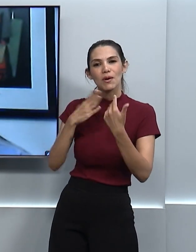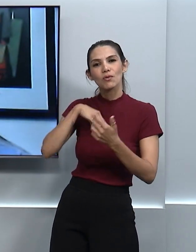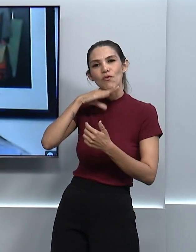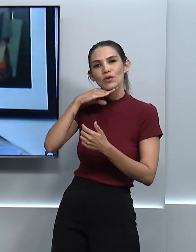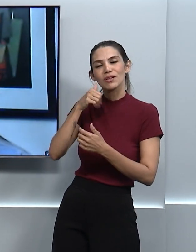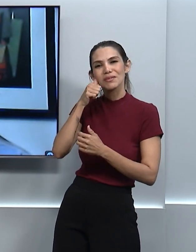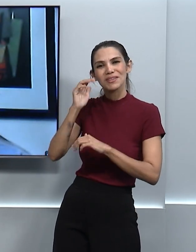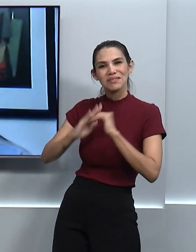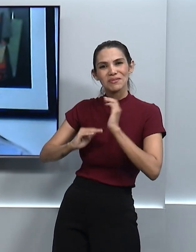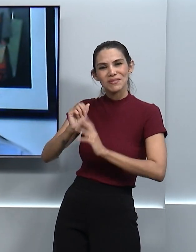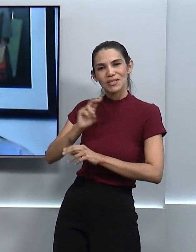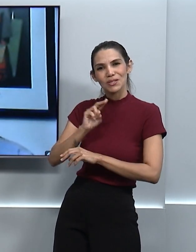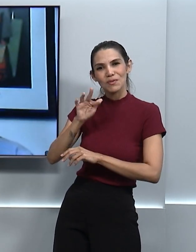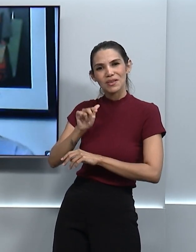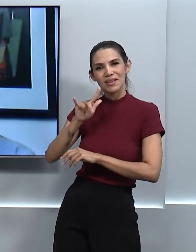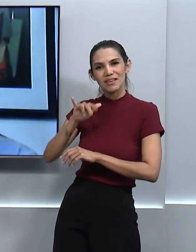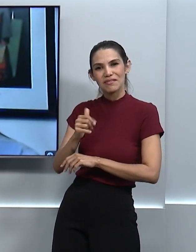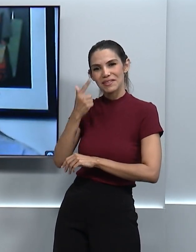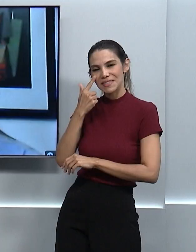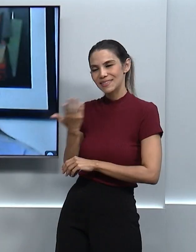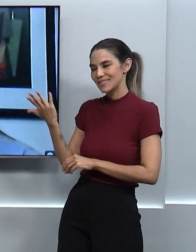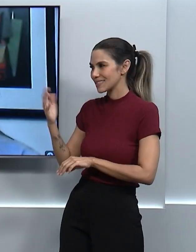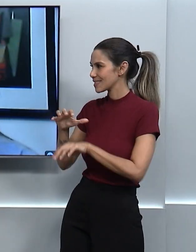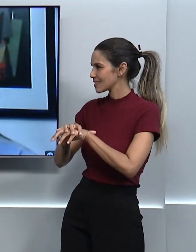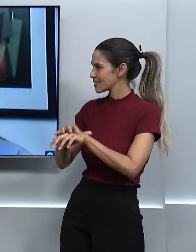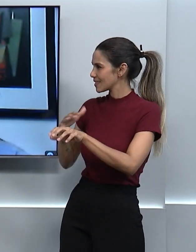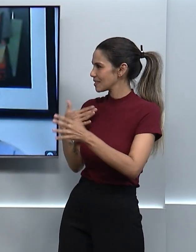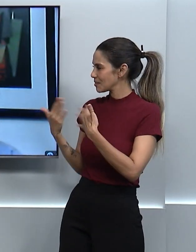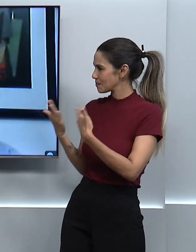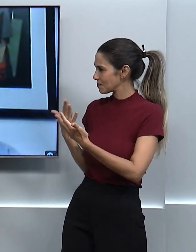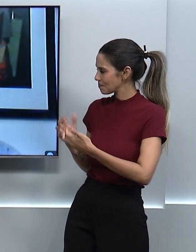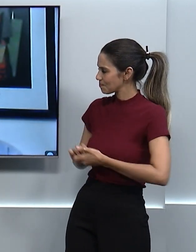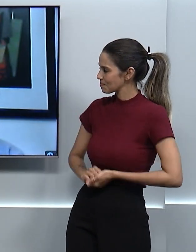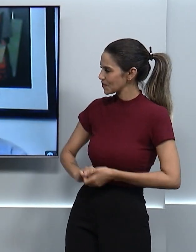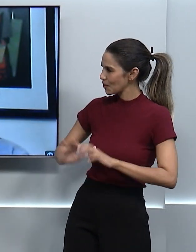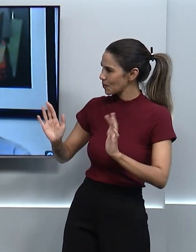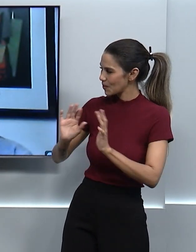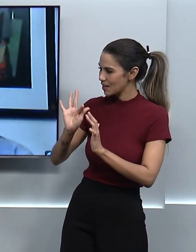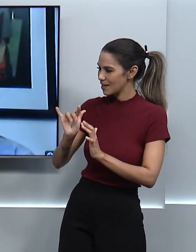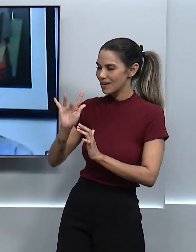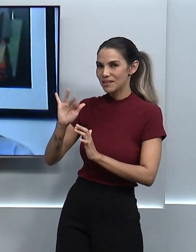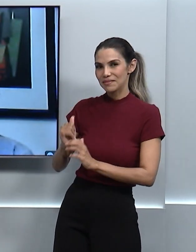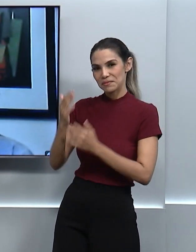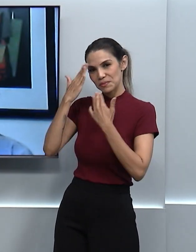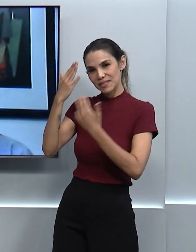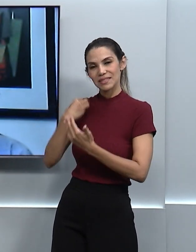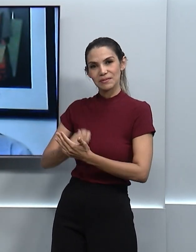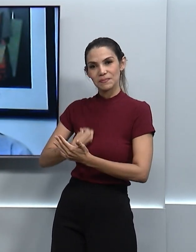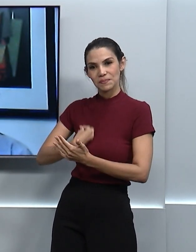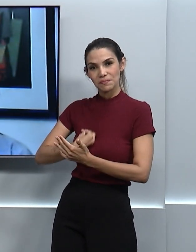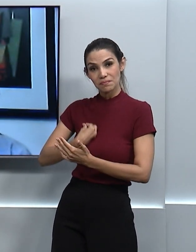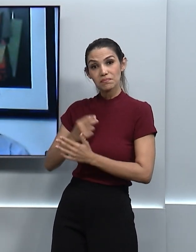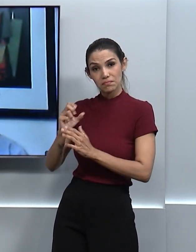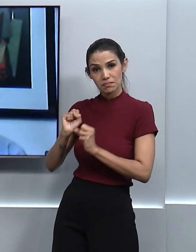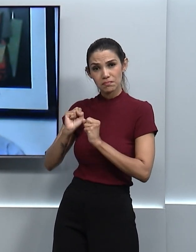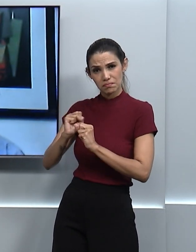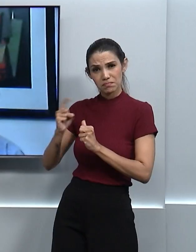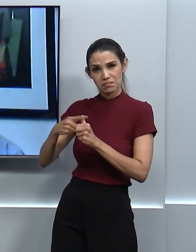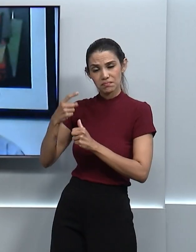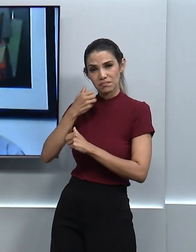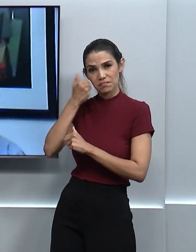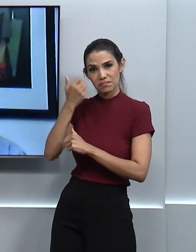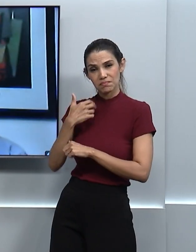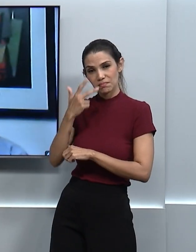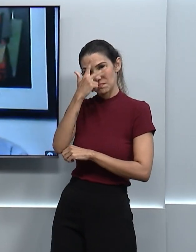Vanessa, que aparece aqui na nossa tela para conversar com a gente de forma remota. Olá, Flávia, muito obrigada pela sua presença. Peço que, para começar, você